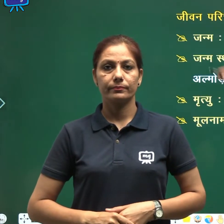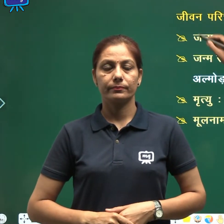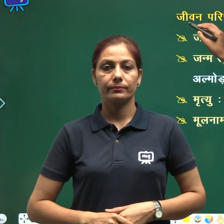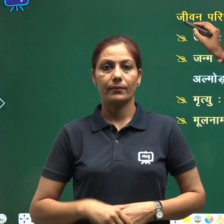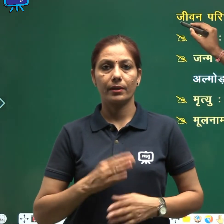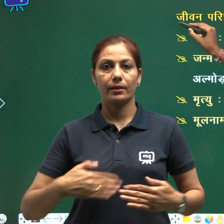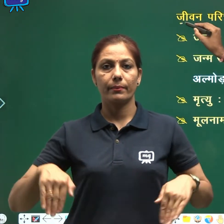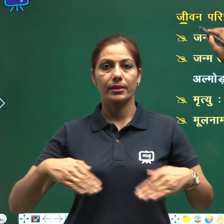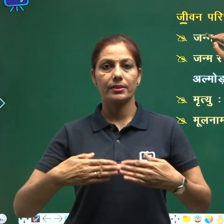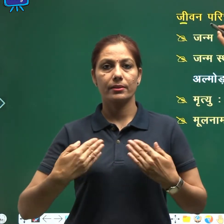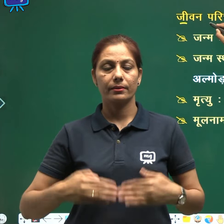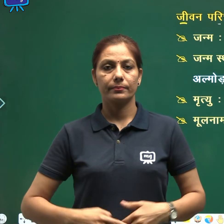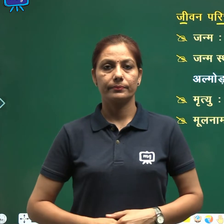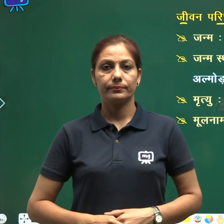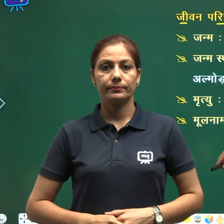इनका परिचय।